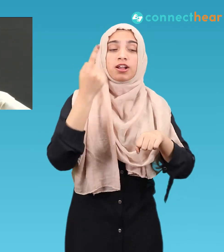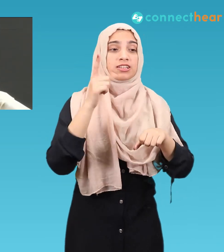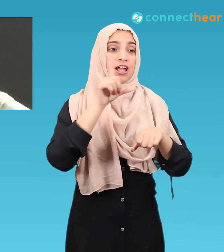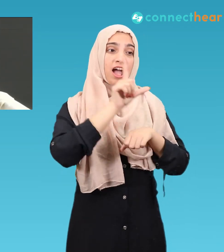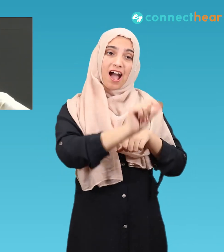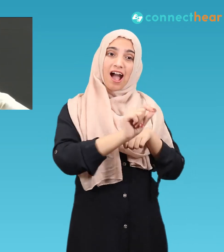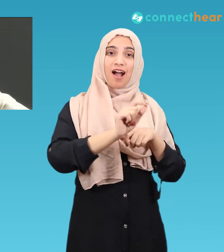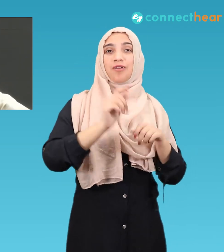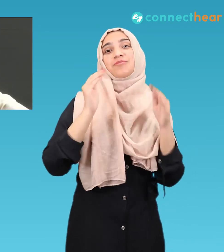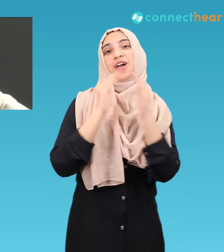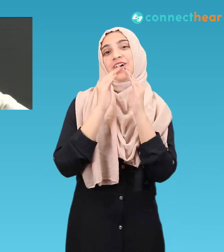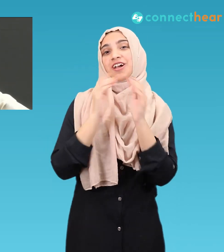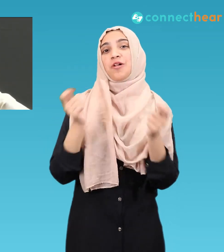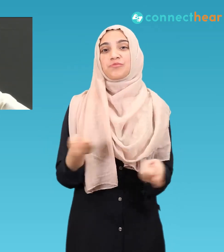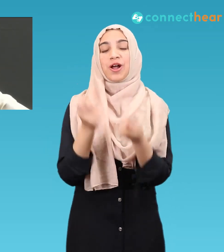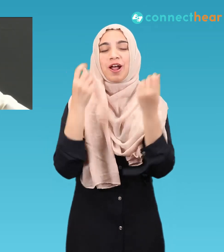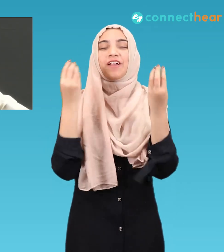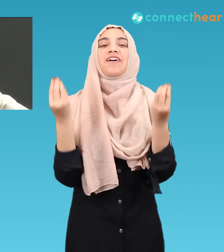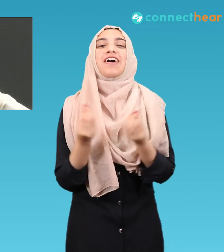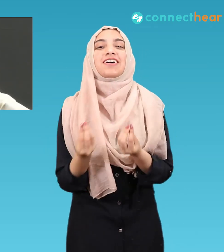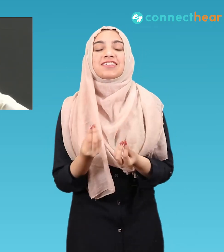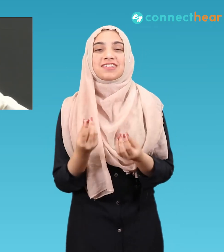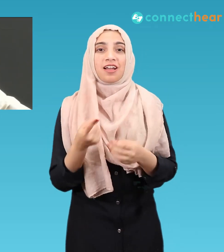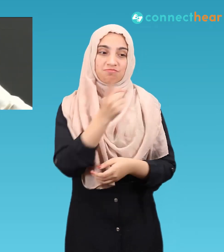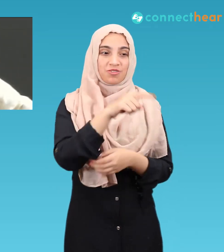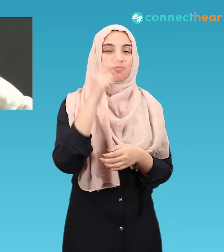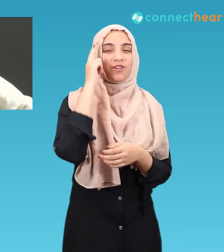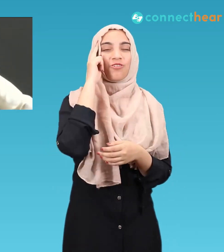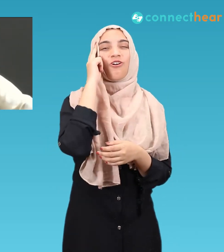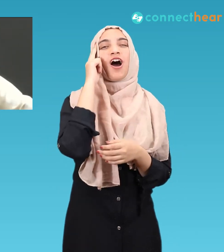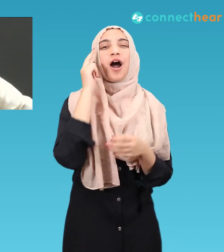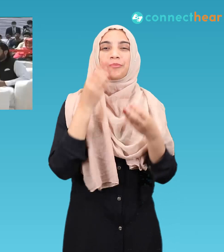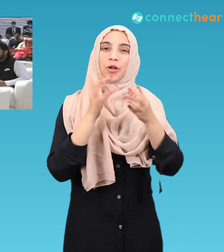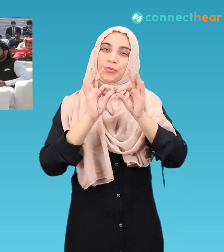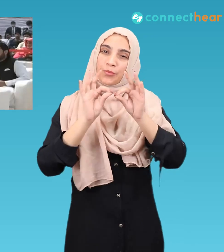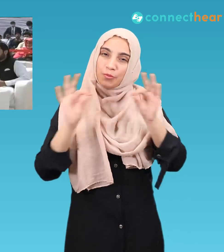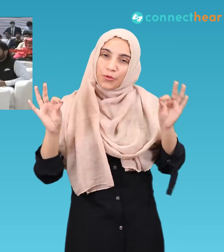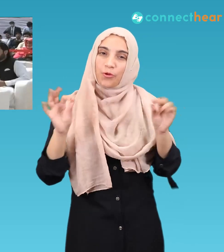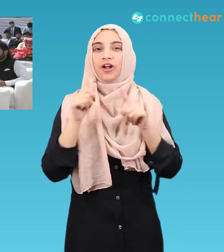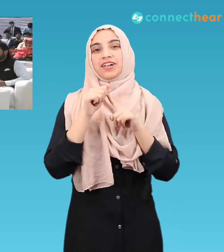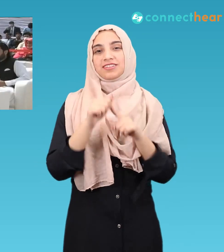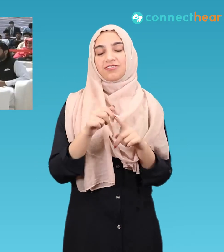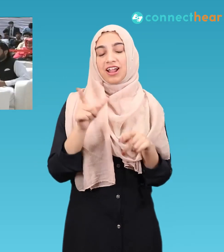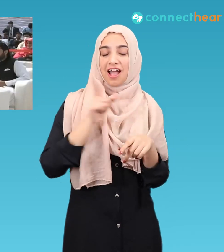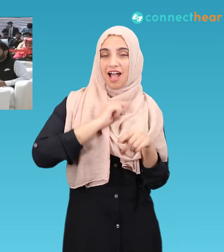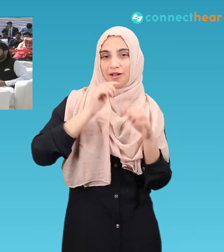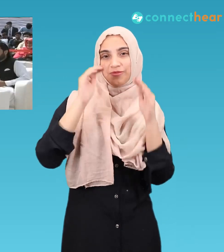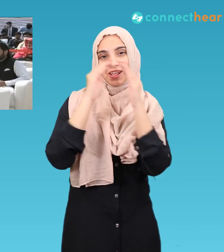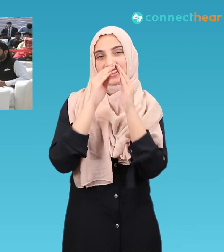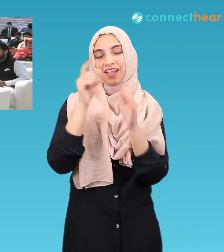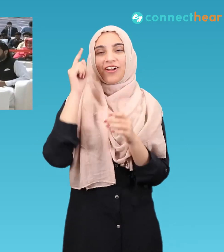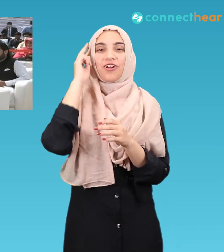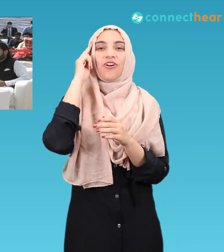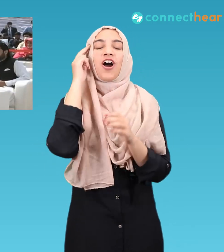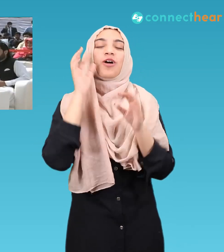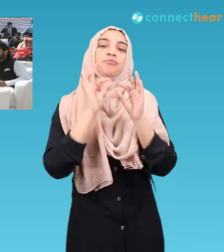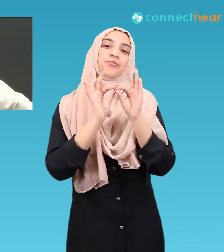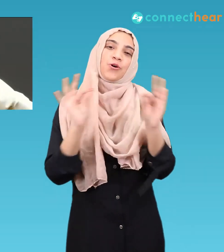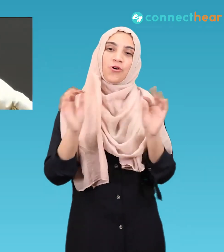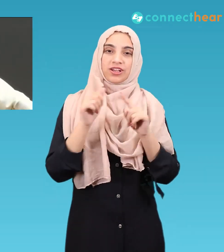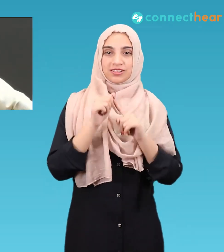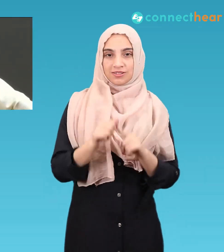اپنے یعنی سب سے بڑی خواب ہوتی ہے کہ میرا اپنا گھر ہو، تو انشاءاللہ یہ اب شروع ہو گیا۔ اور